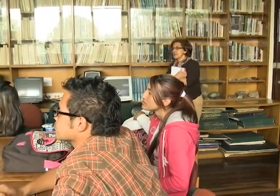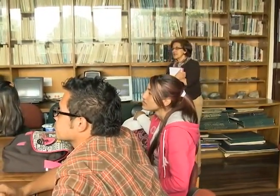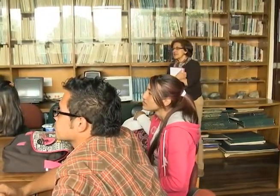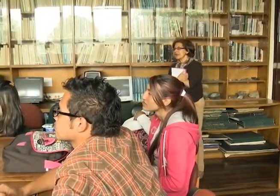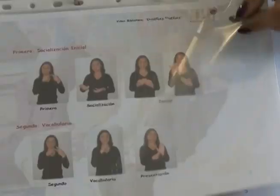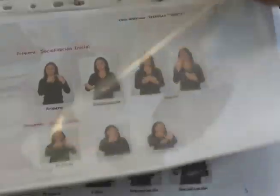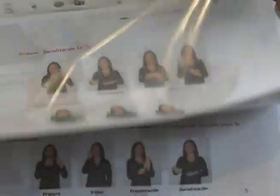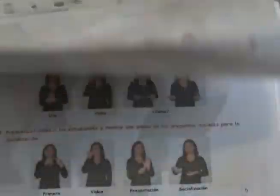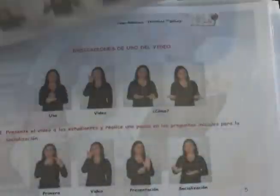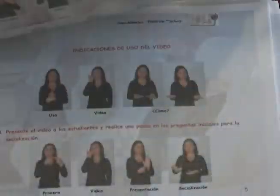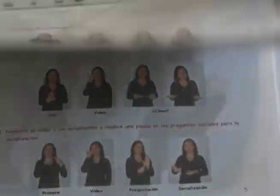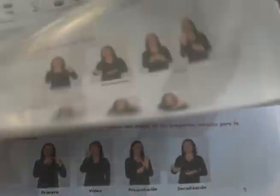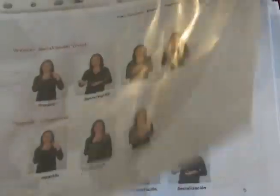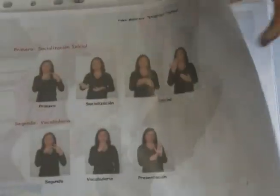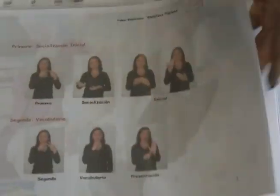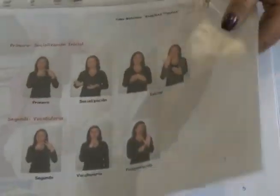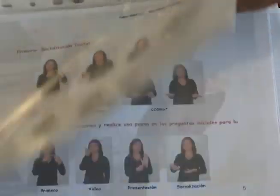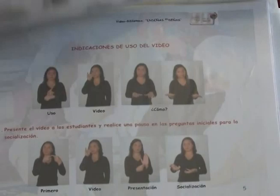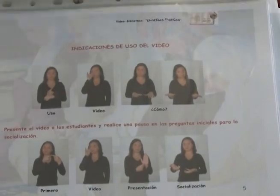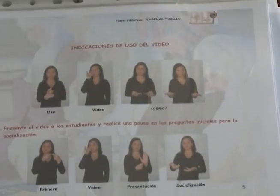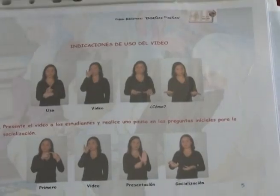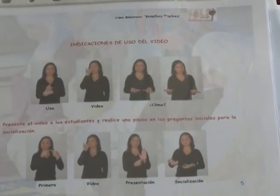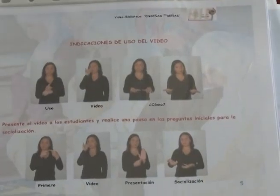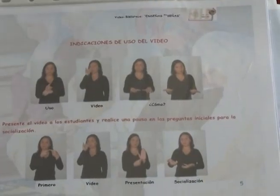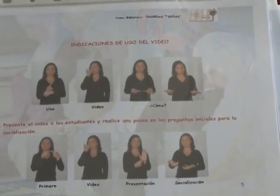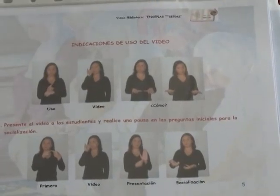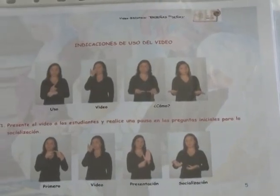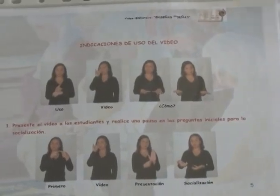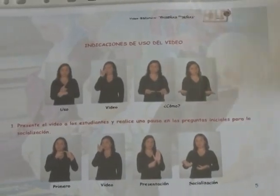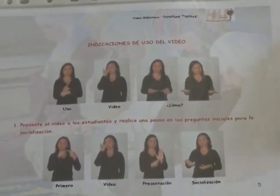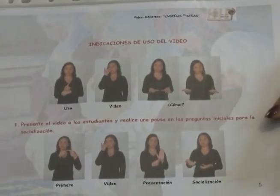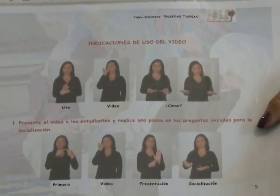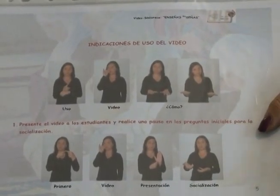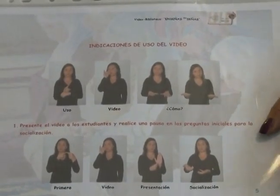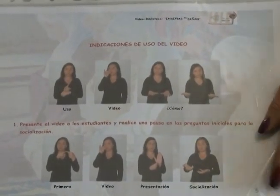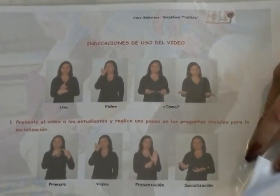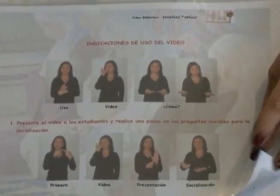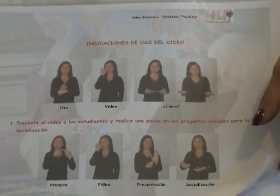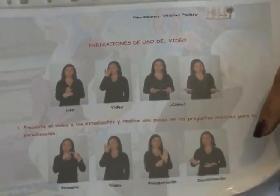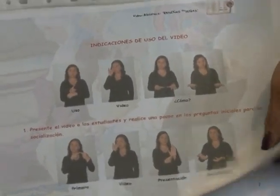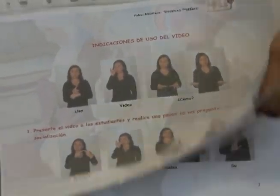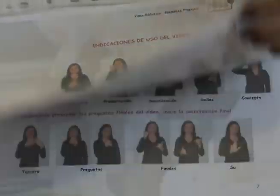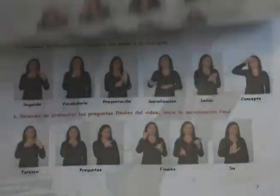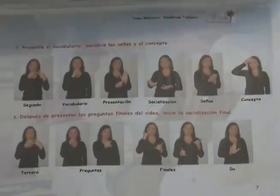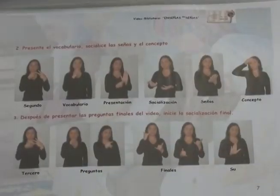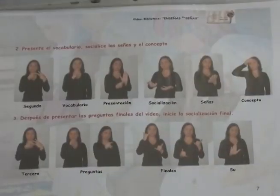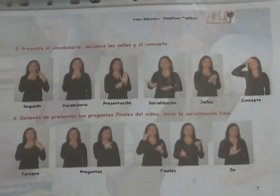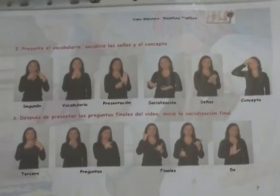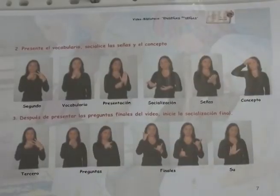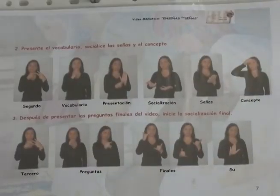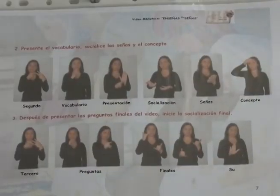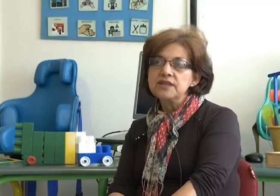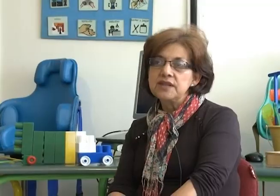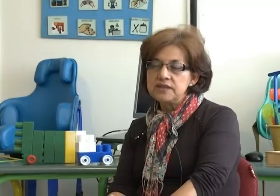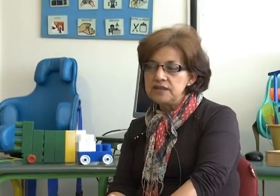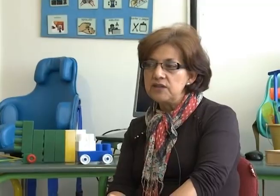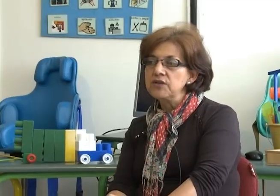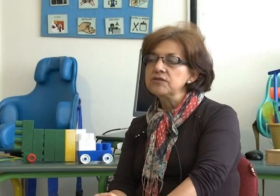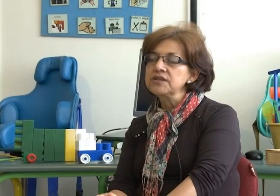lingüístico que hemos venido tratando de estudiar y de comprender más a fondo en términos de lengua de señas, de castellano